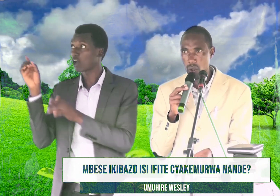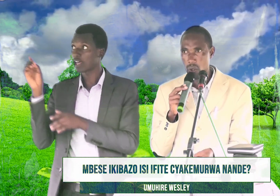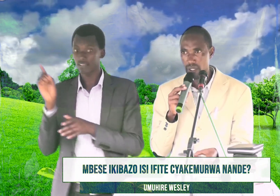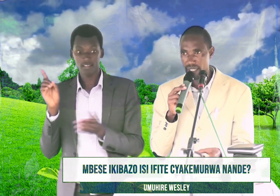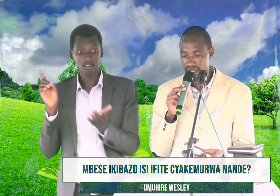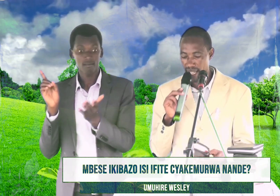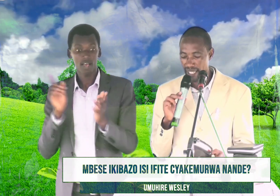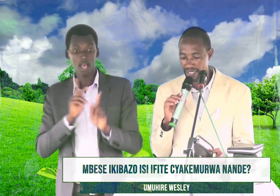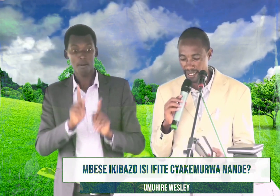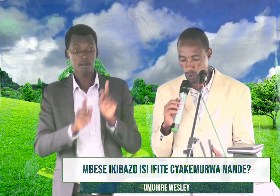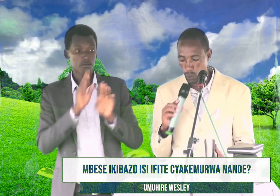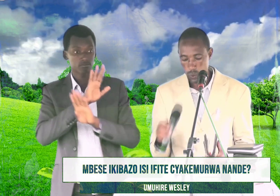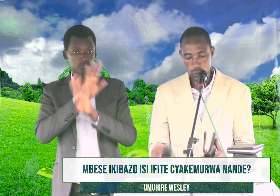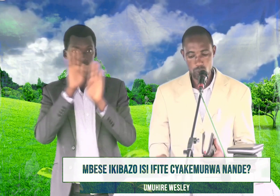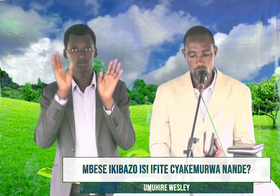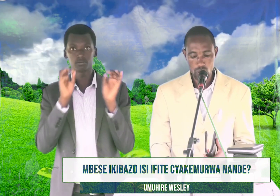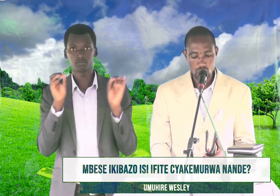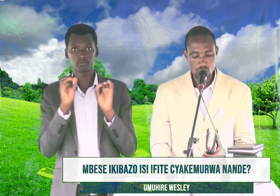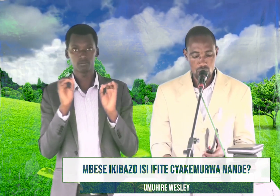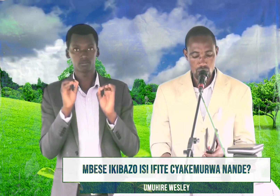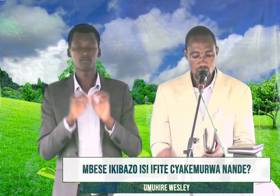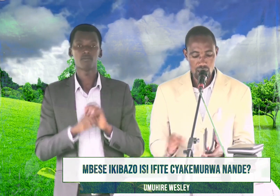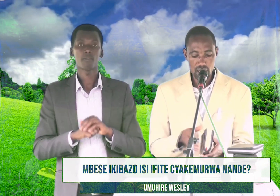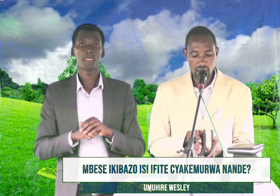cyaho ni cya gatatu